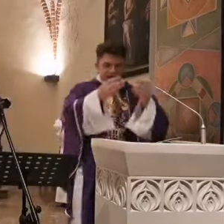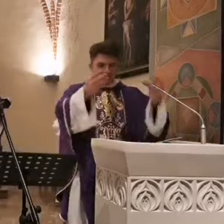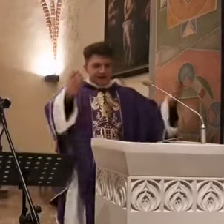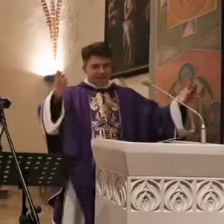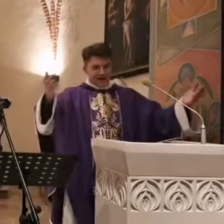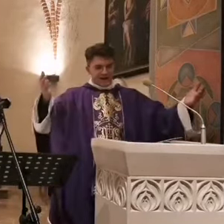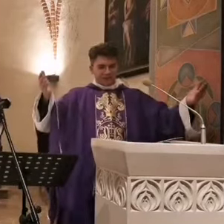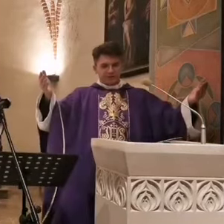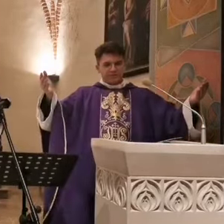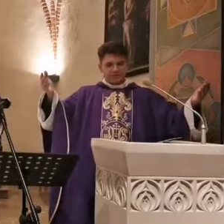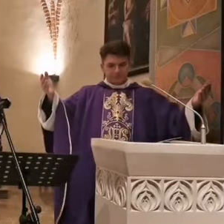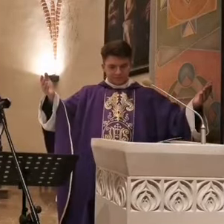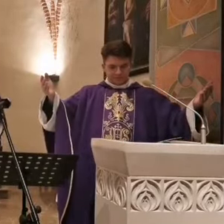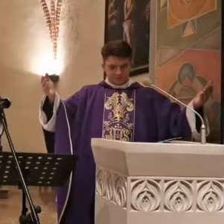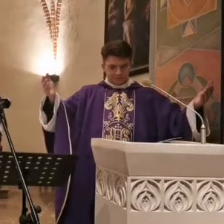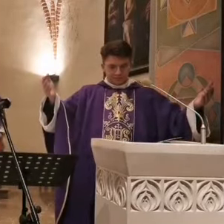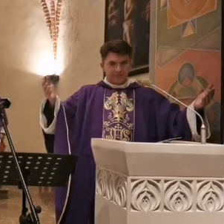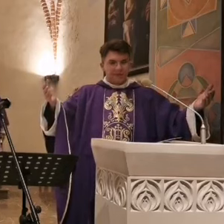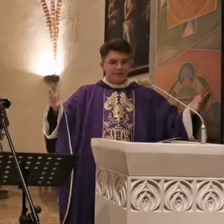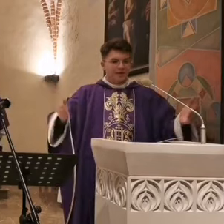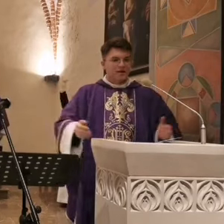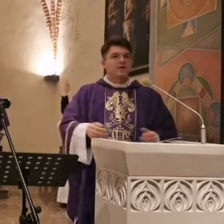Pan z Wami,